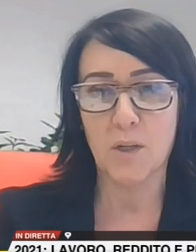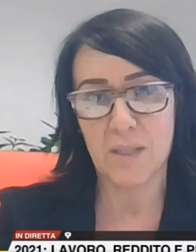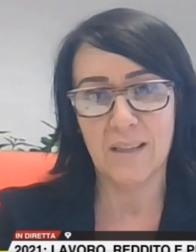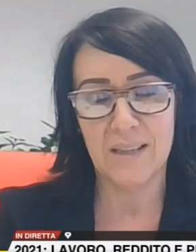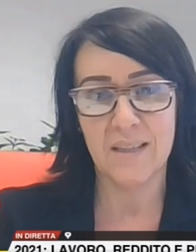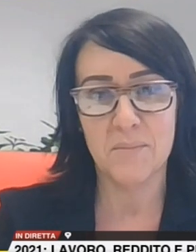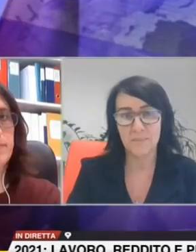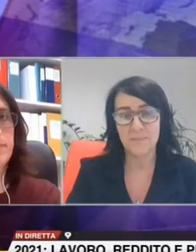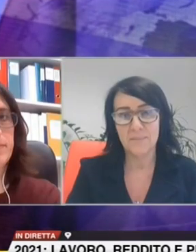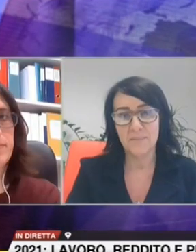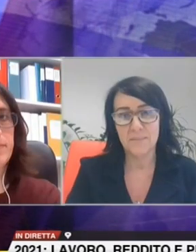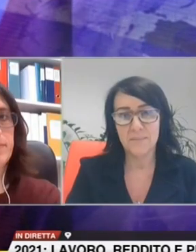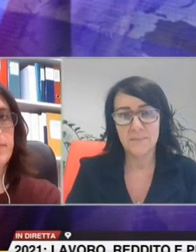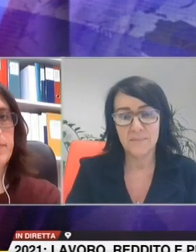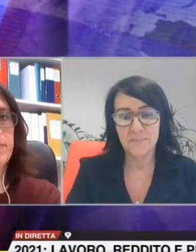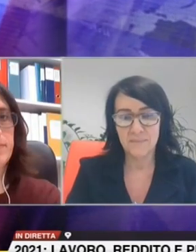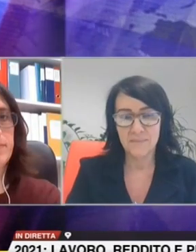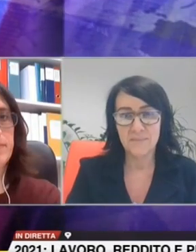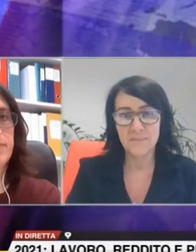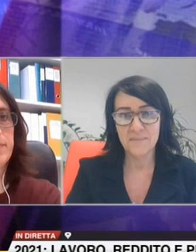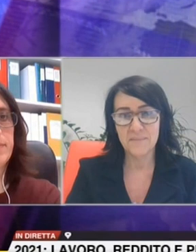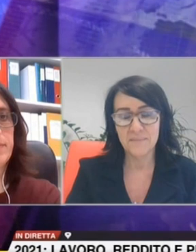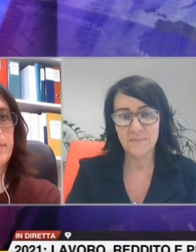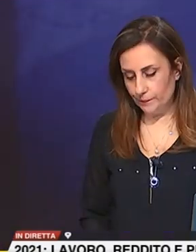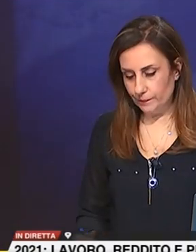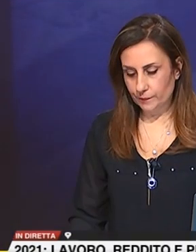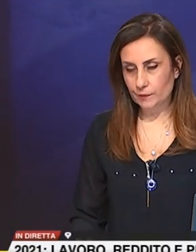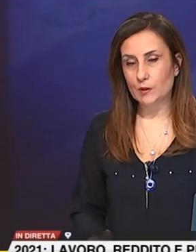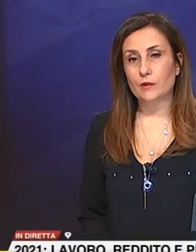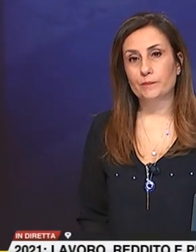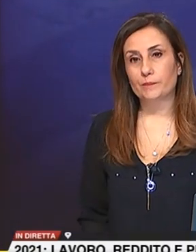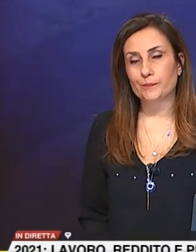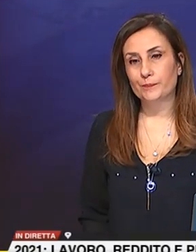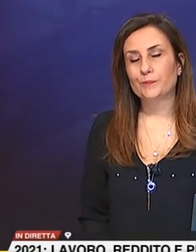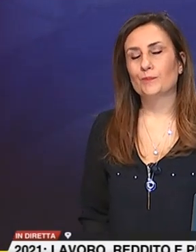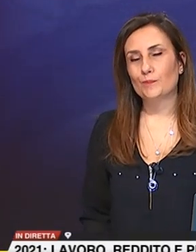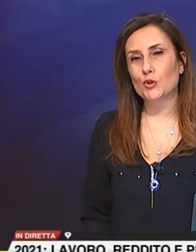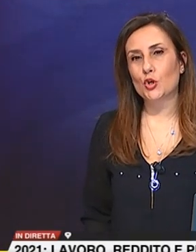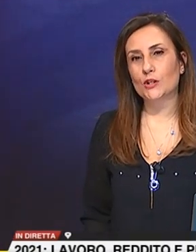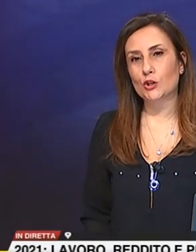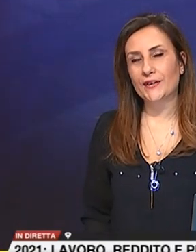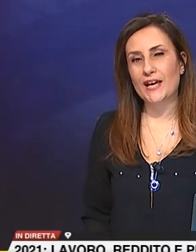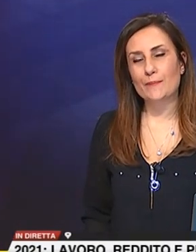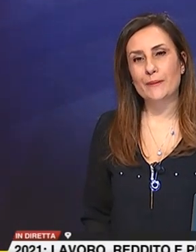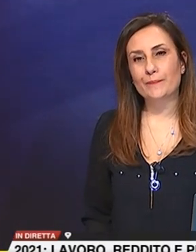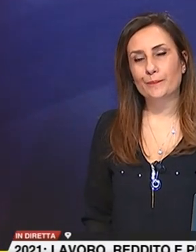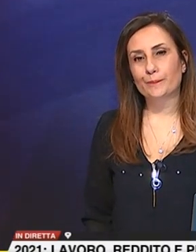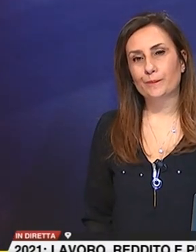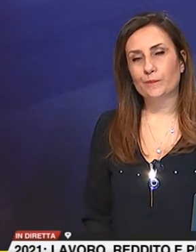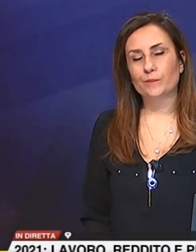rispetto alla sua scadenza. Grazie, c'è un'altra telefonata, buongiorno. Buongiorno. Buongiorno, da dove